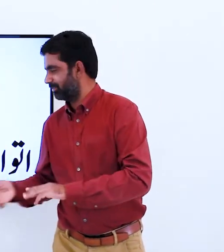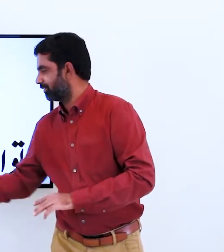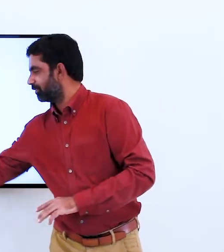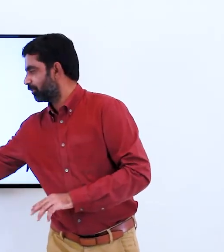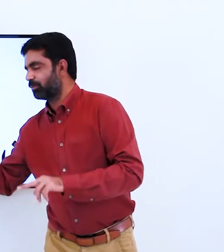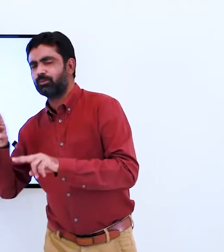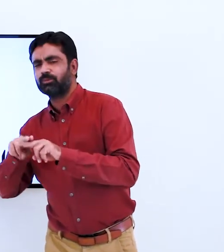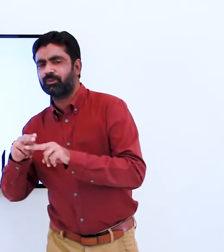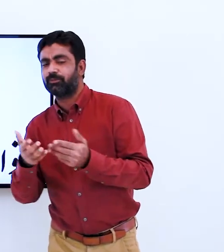पीर, जुमा?